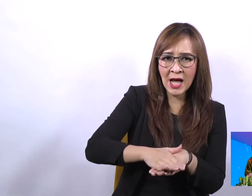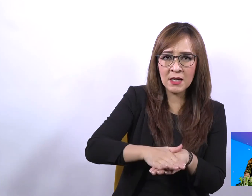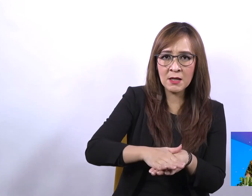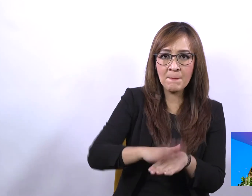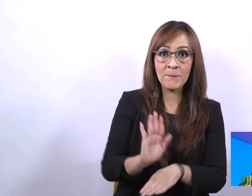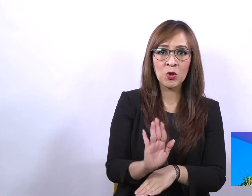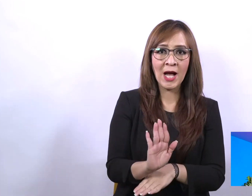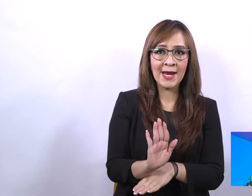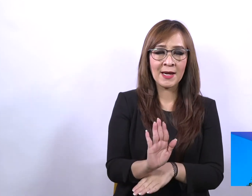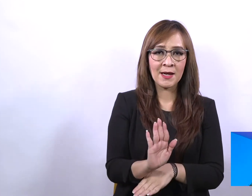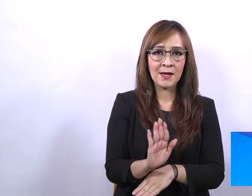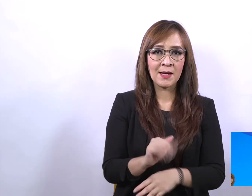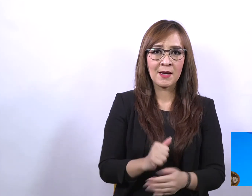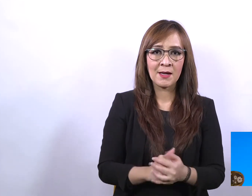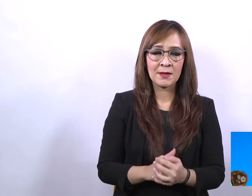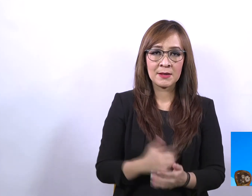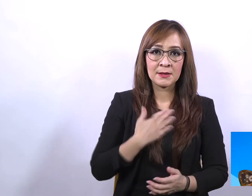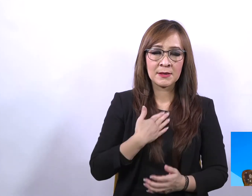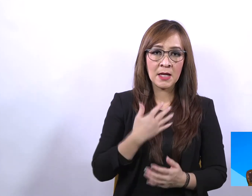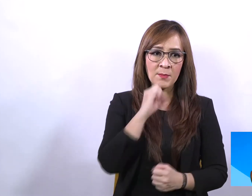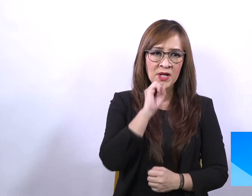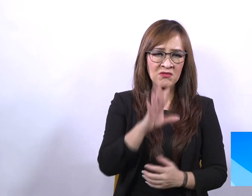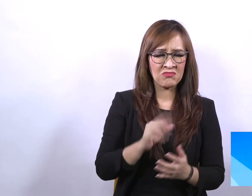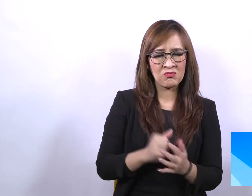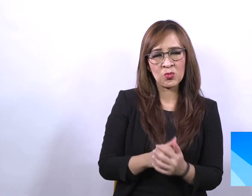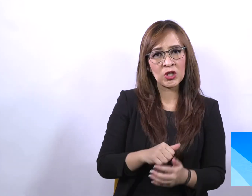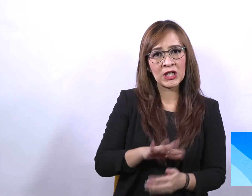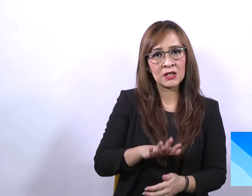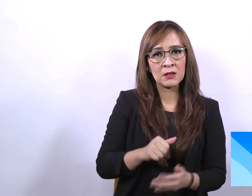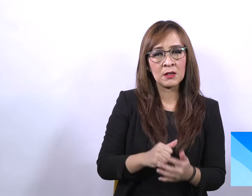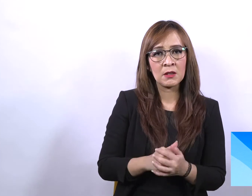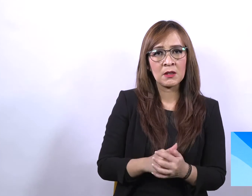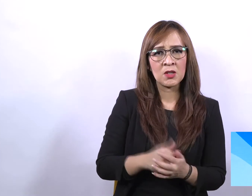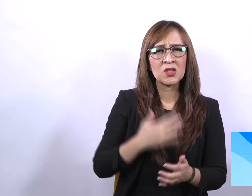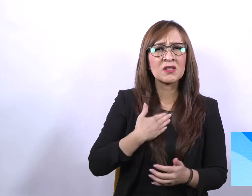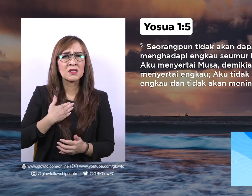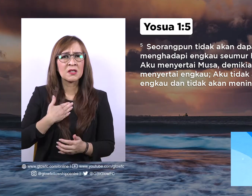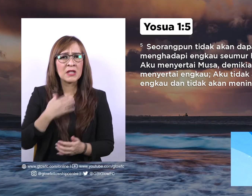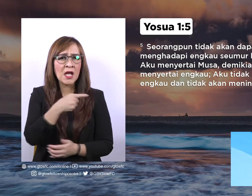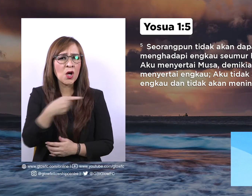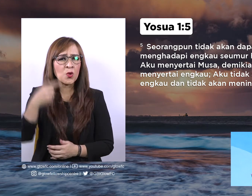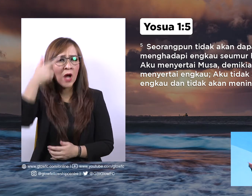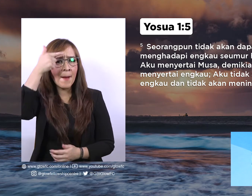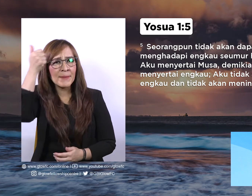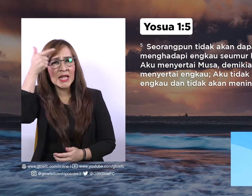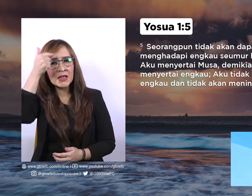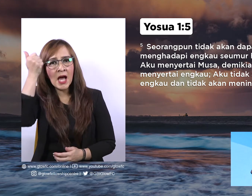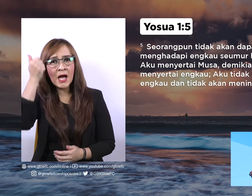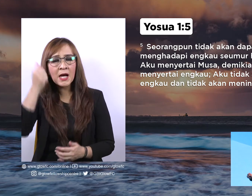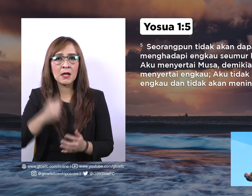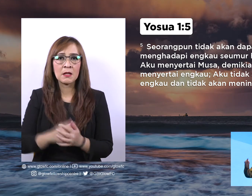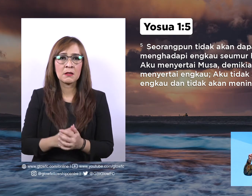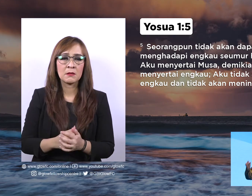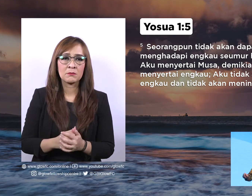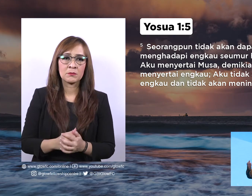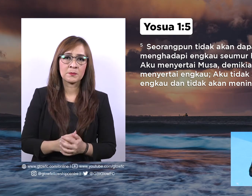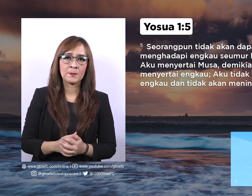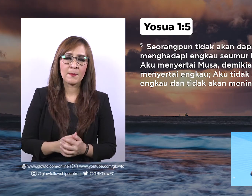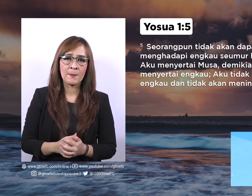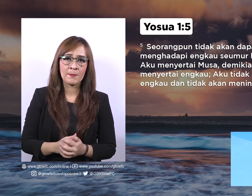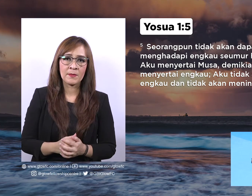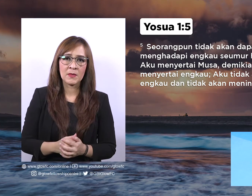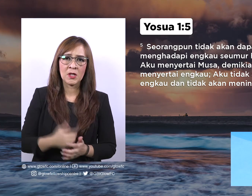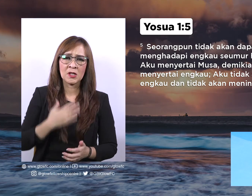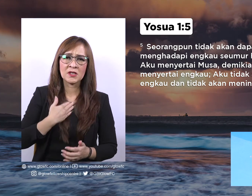yang berkata Ya sampaikan saya lemah pendeta saya kan nggak bisa pendeta saya kan nggak pinter tapi ayat Tuhan ayat firman Tuhan janji apa seorang